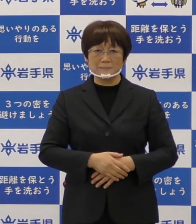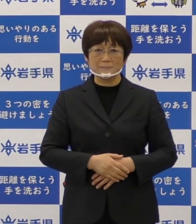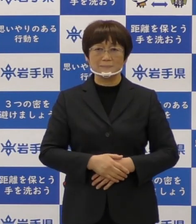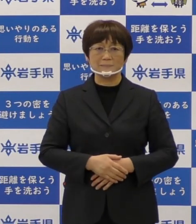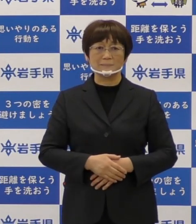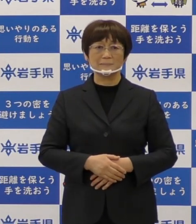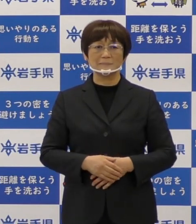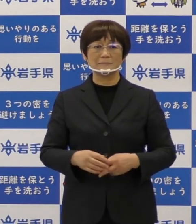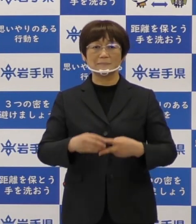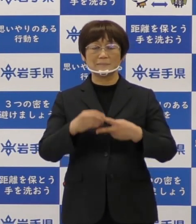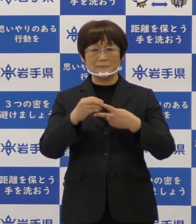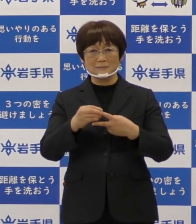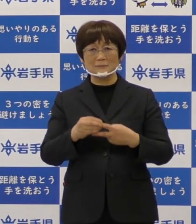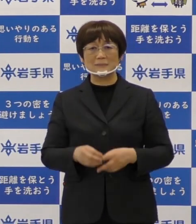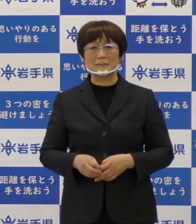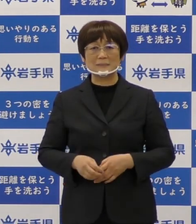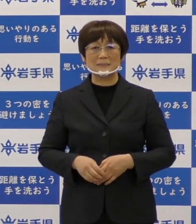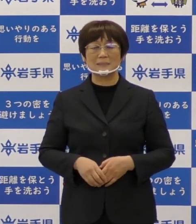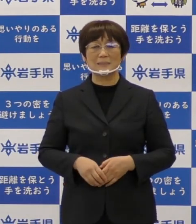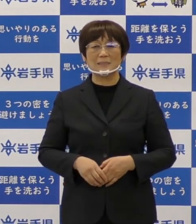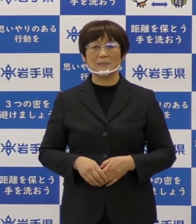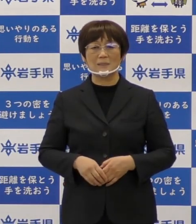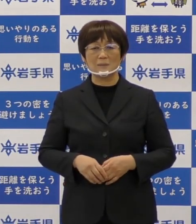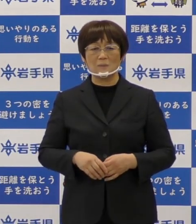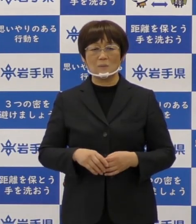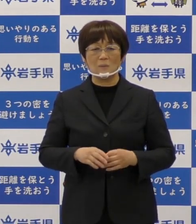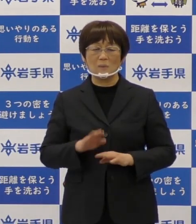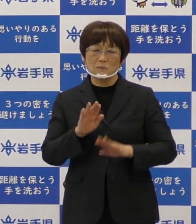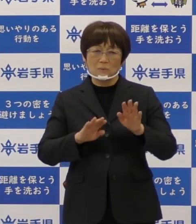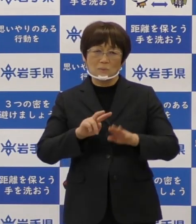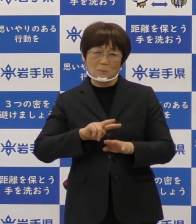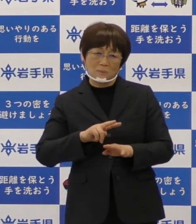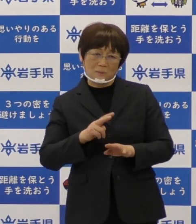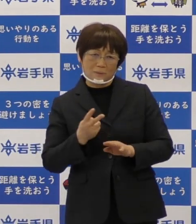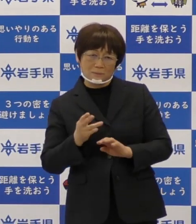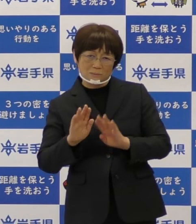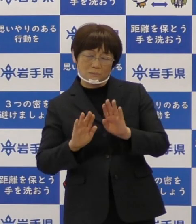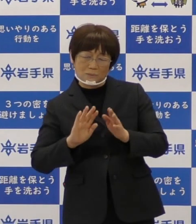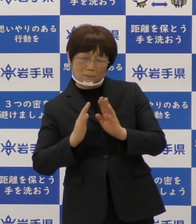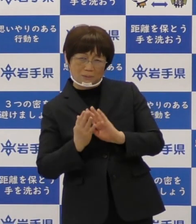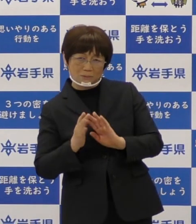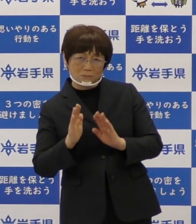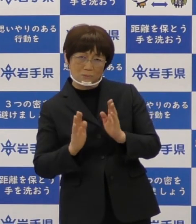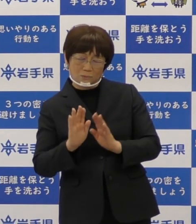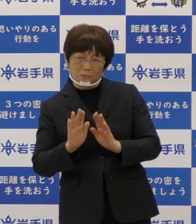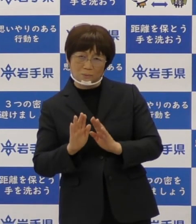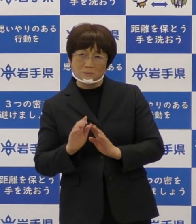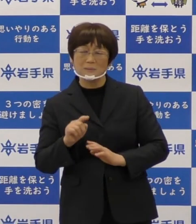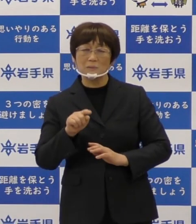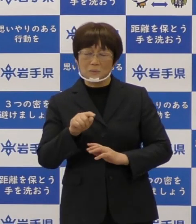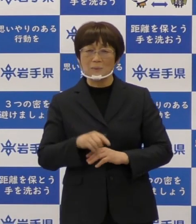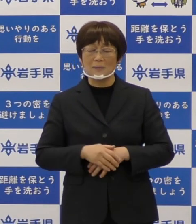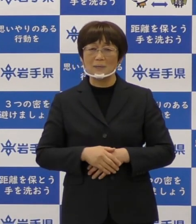まず使用例については、1週間10万人あたりの新規感染者